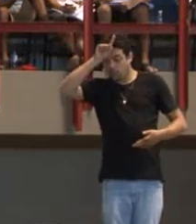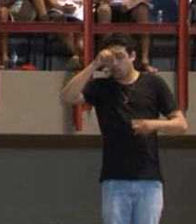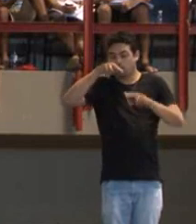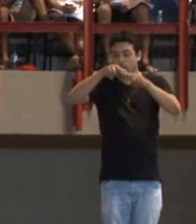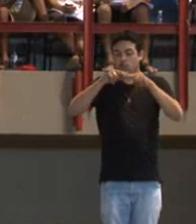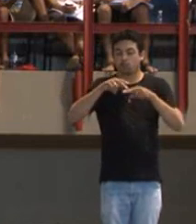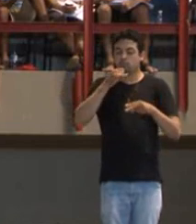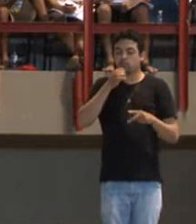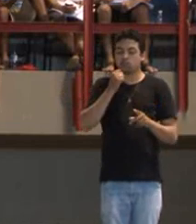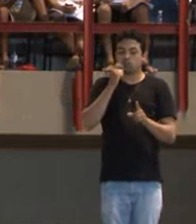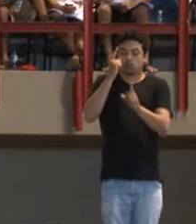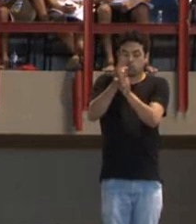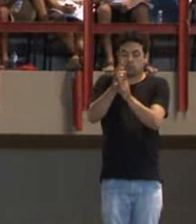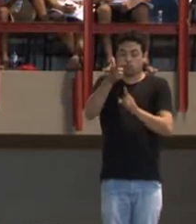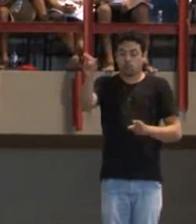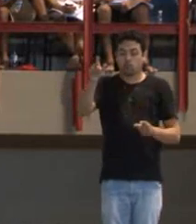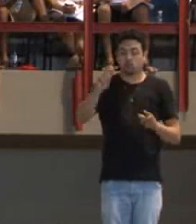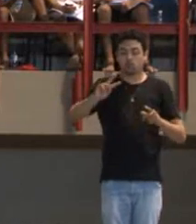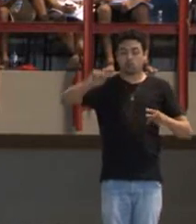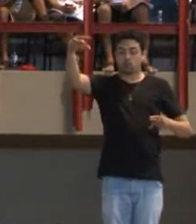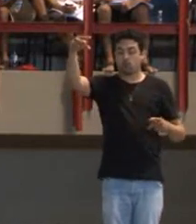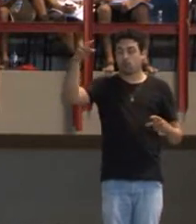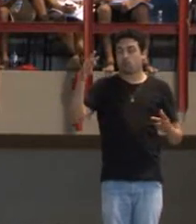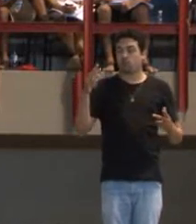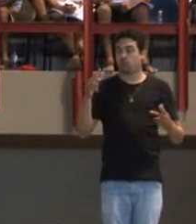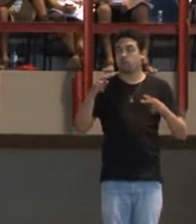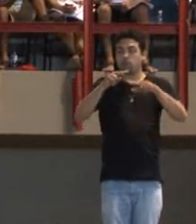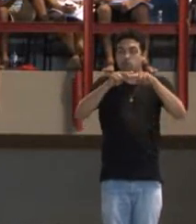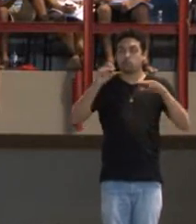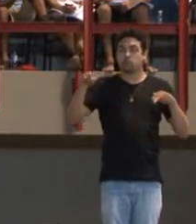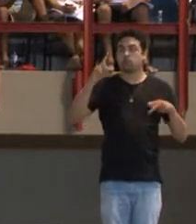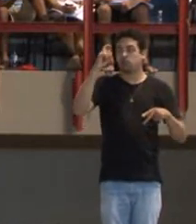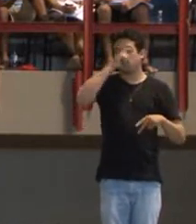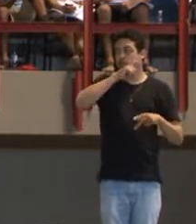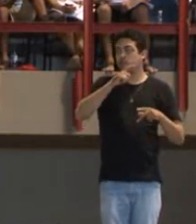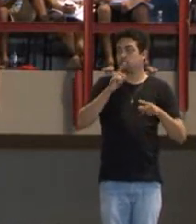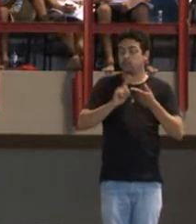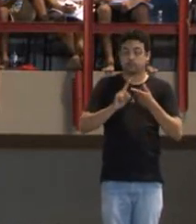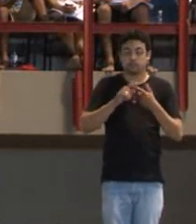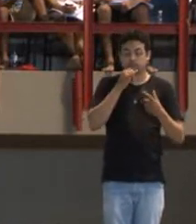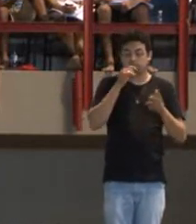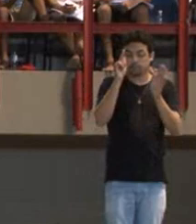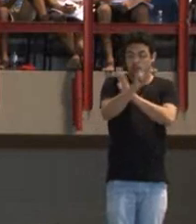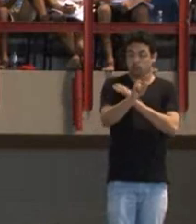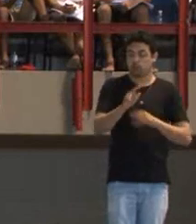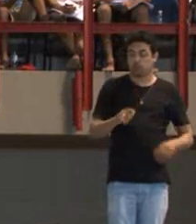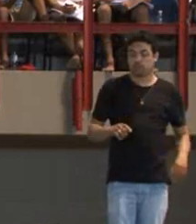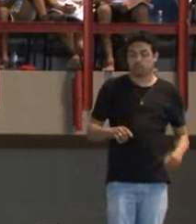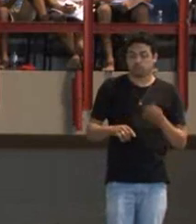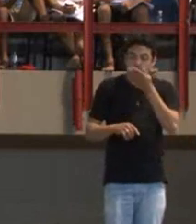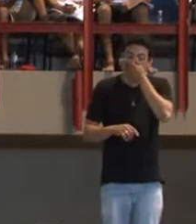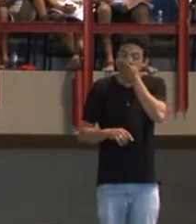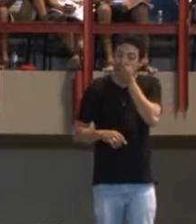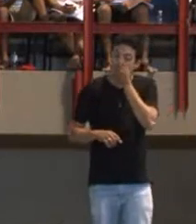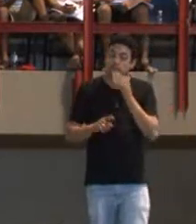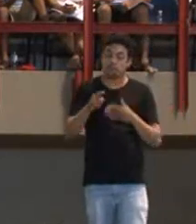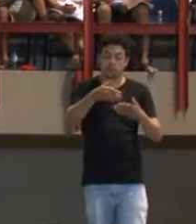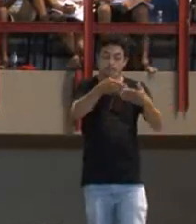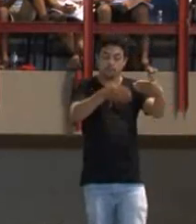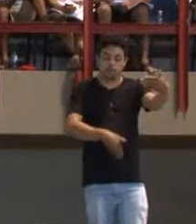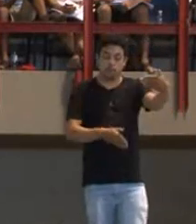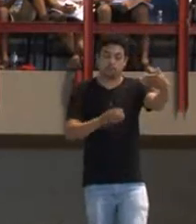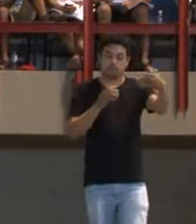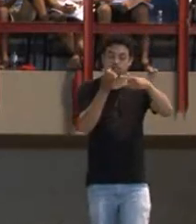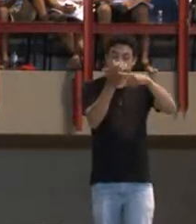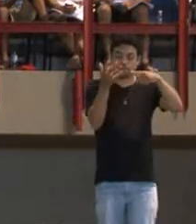vez de encontrar o valor, eu encontro o dobro dele. Aí é outra coisa que eu queria te perguntar. Você vai para a prova de